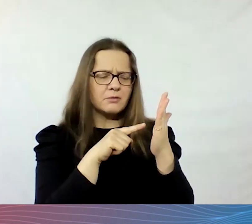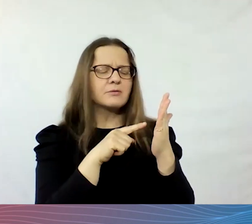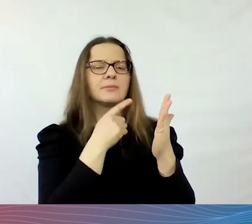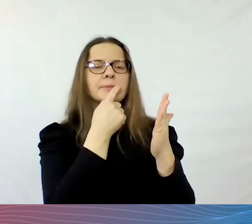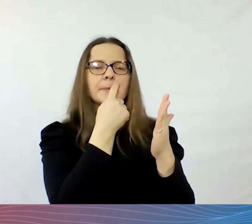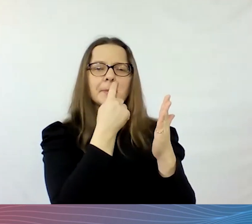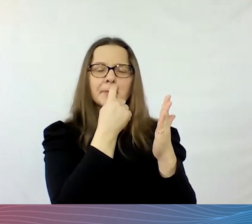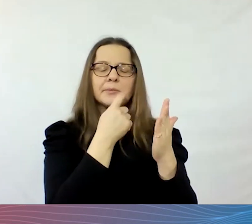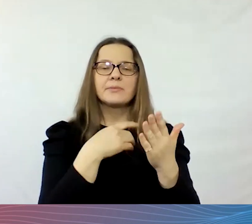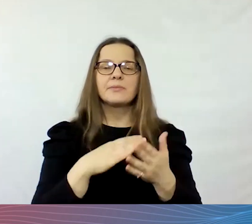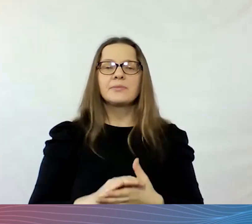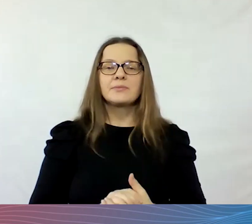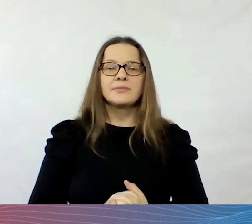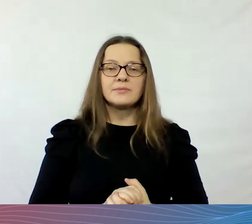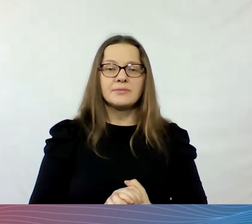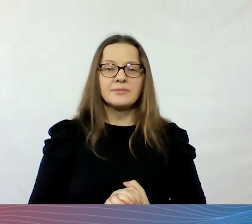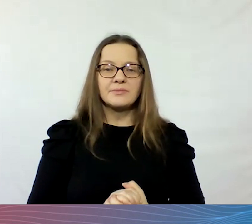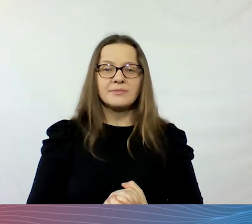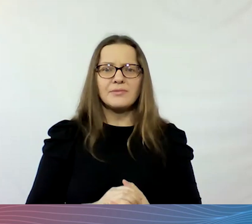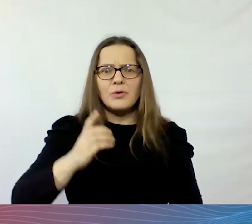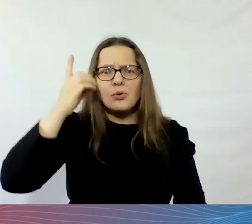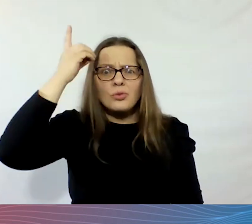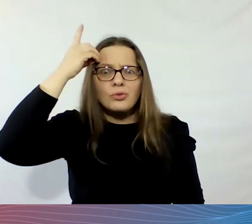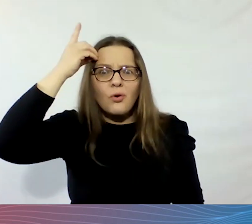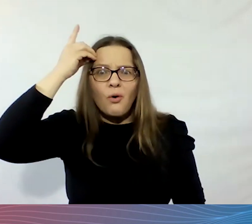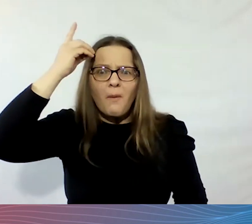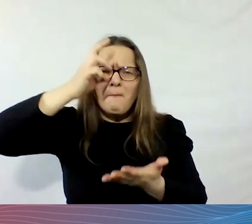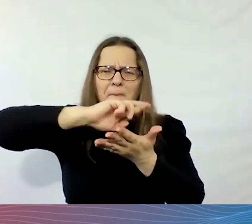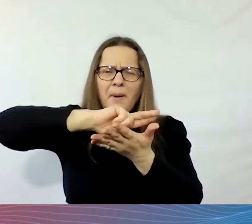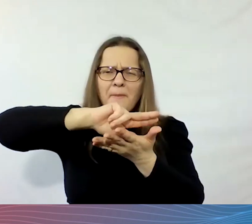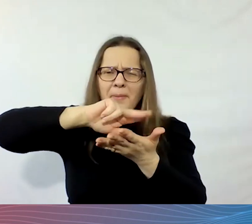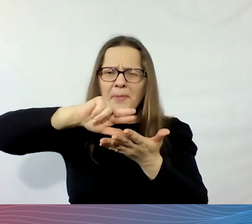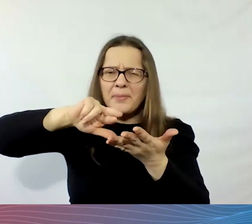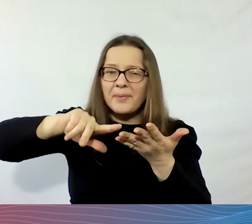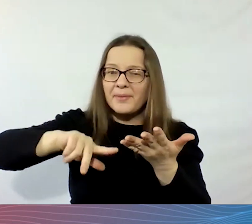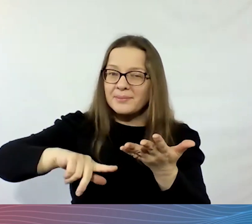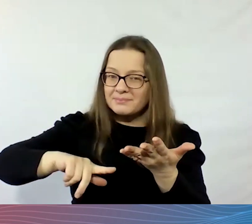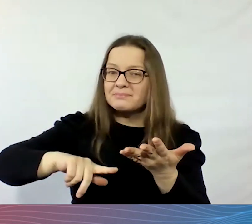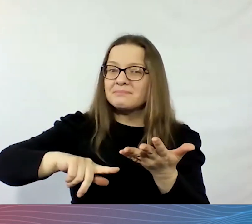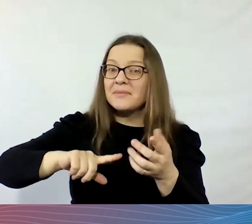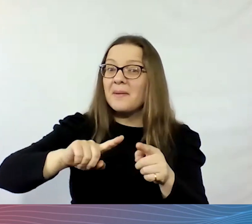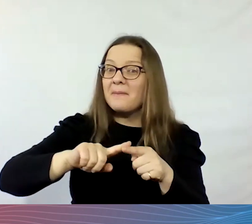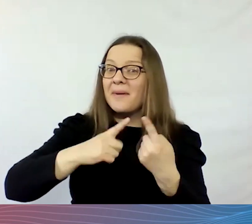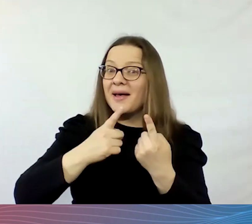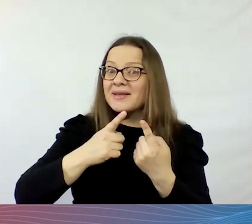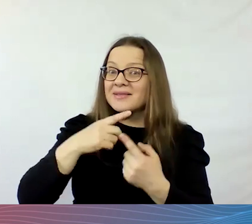Ora, os dons são diversos, mas o Espírito é o